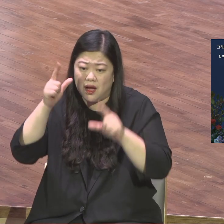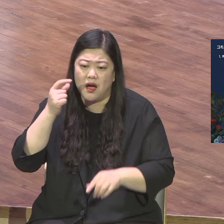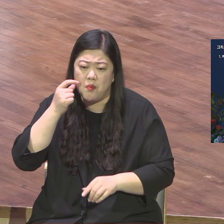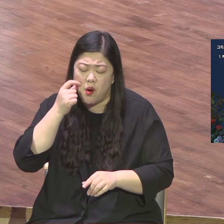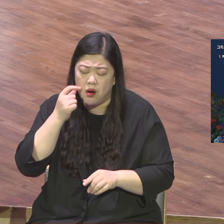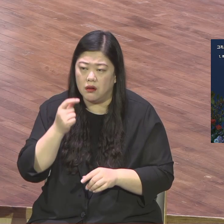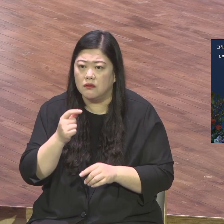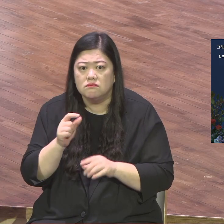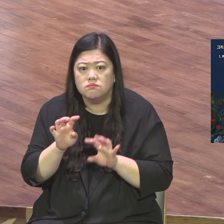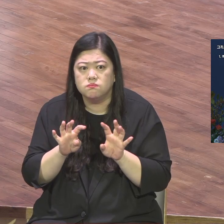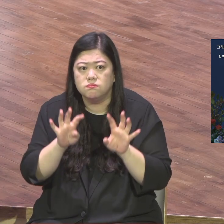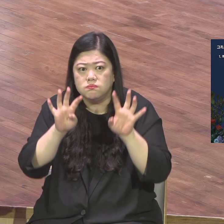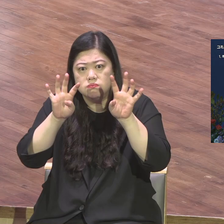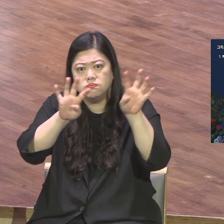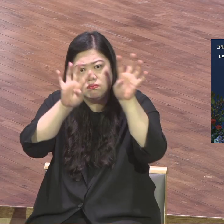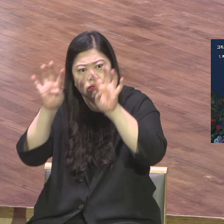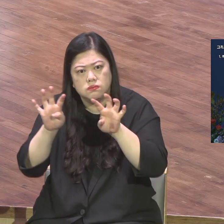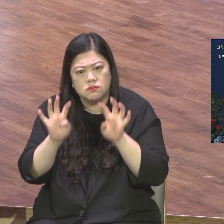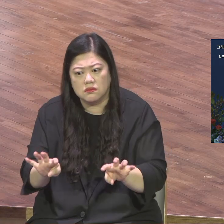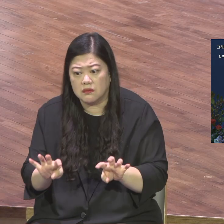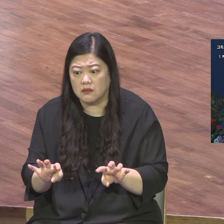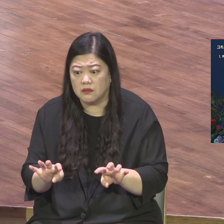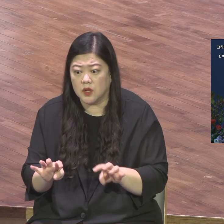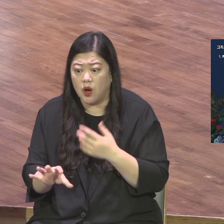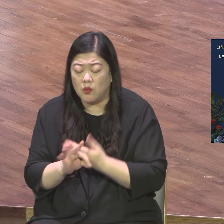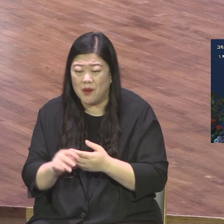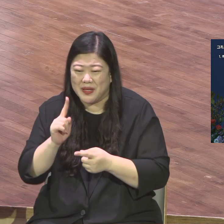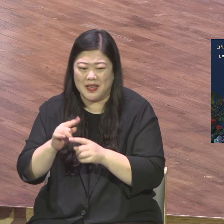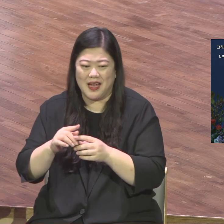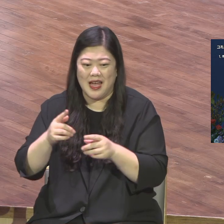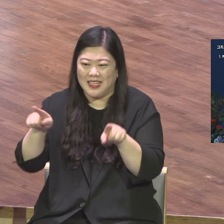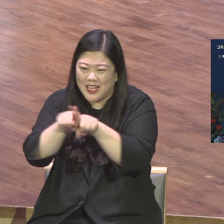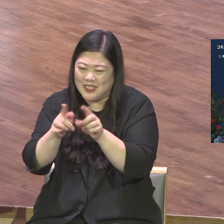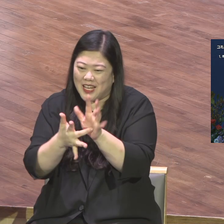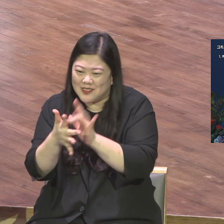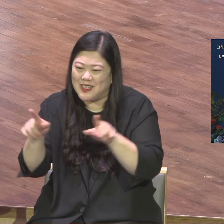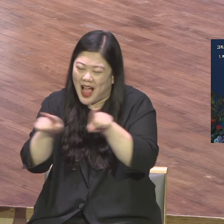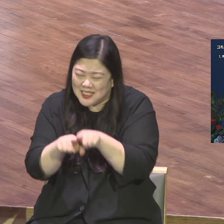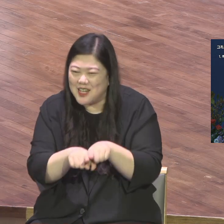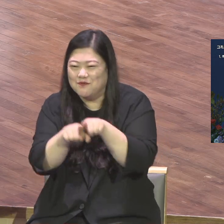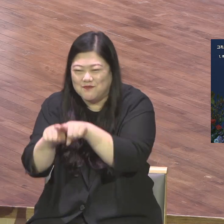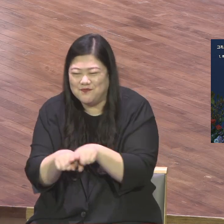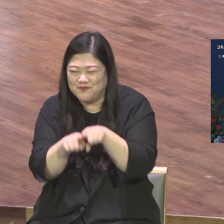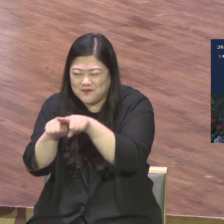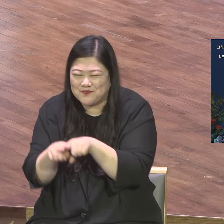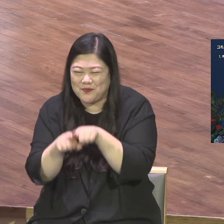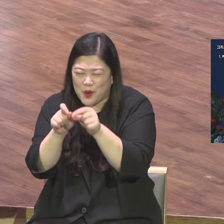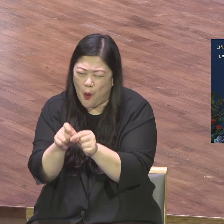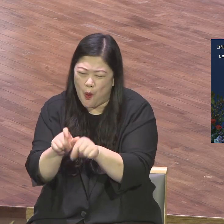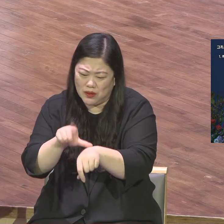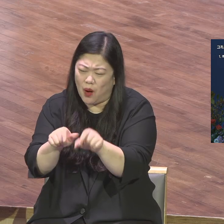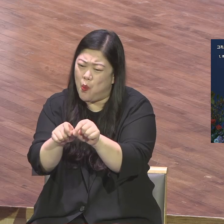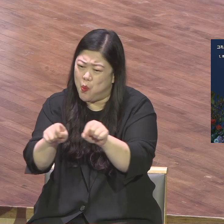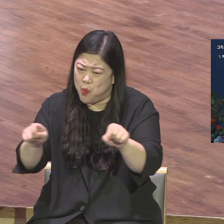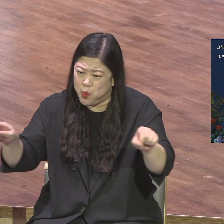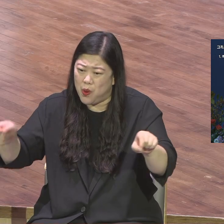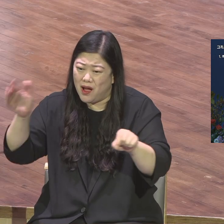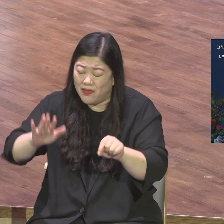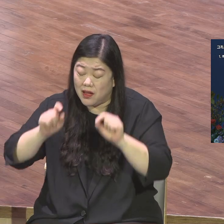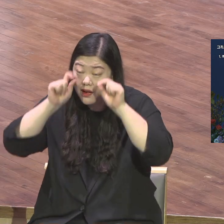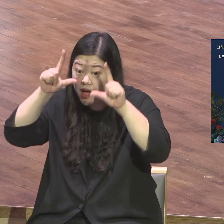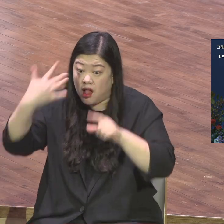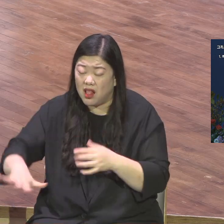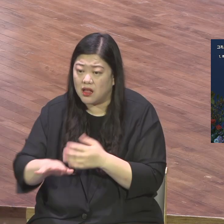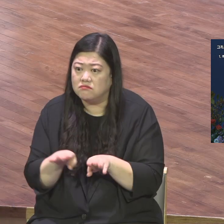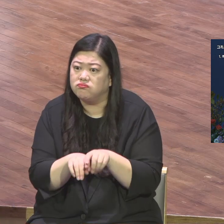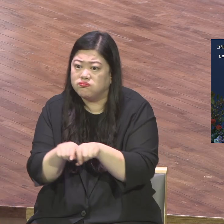깨달아. 얼마나 억울해요. 얼마나 안타까워요. 영계 모든 성도들 강단에서 주이는 말씀을 통해서 매 시간